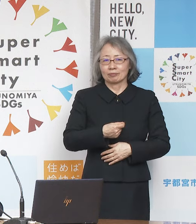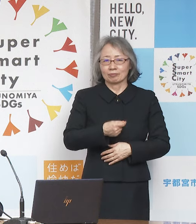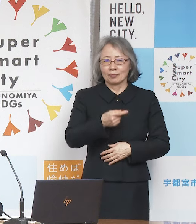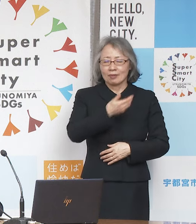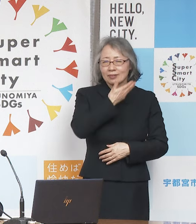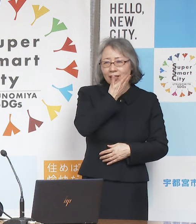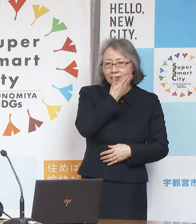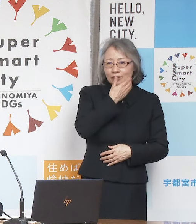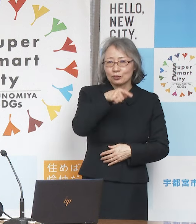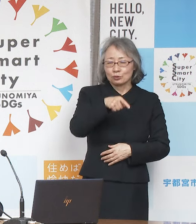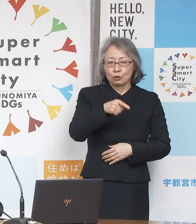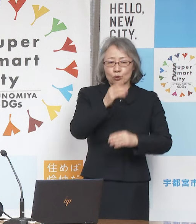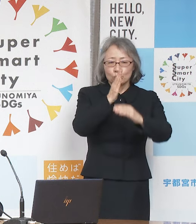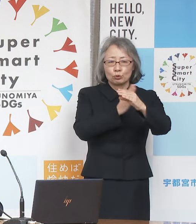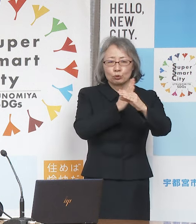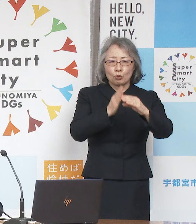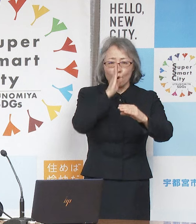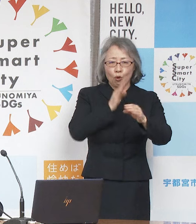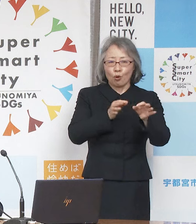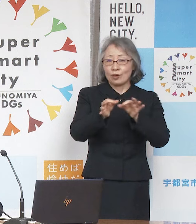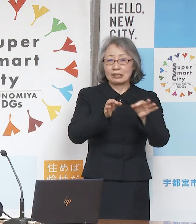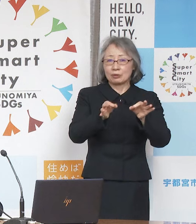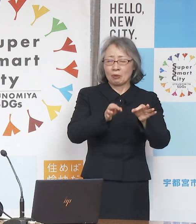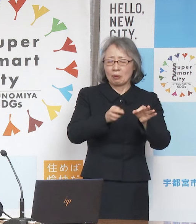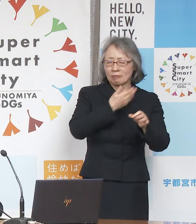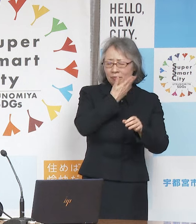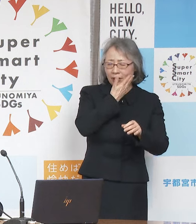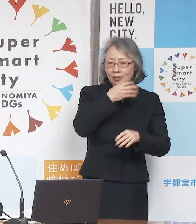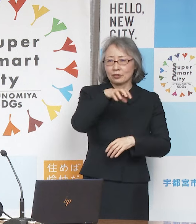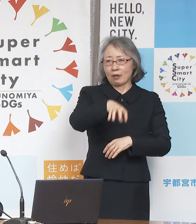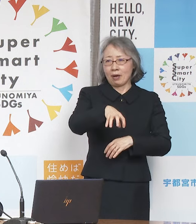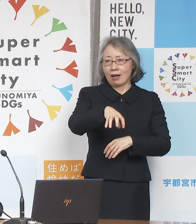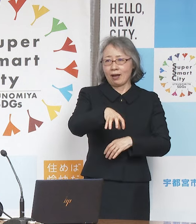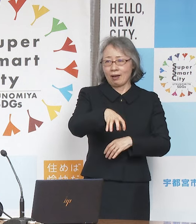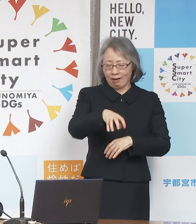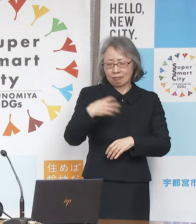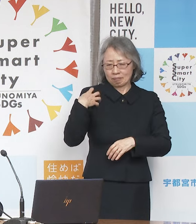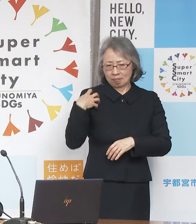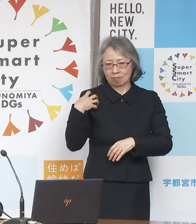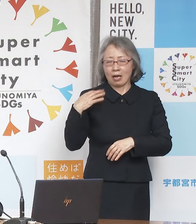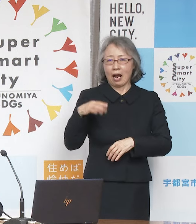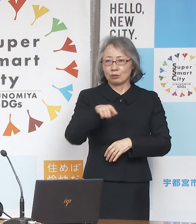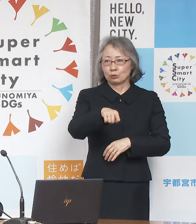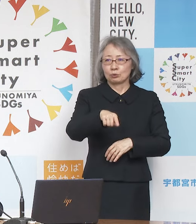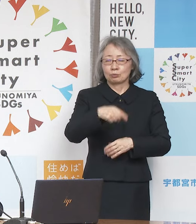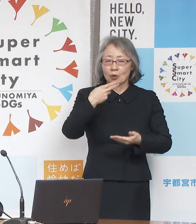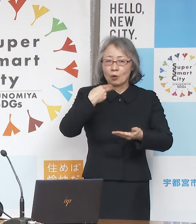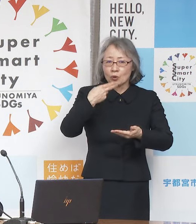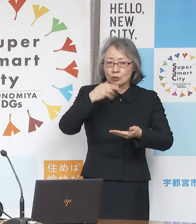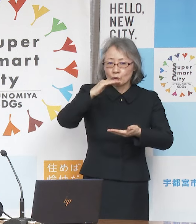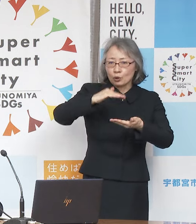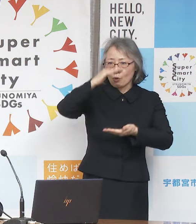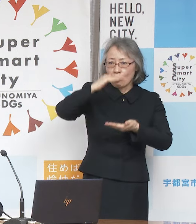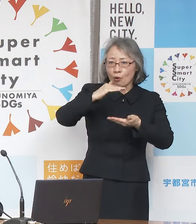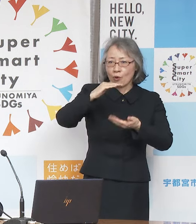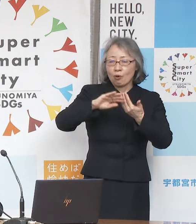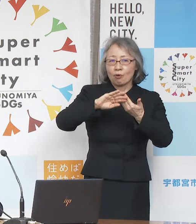性っていうのは中央下ろし売り市場ですから大変大きなものをになっているわけでありますしえ食料がこれから